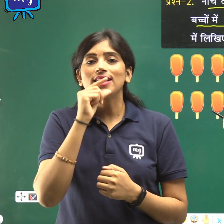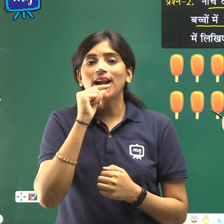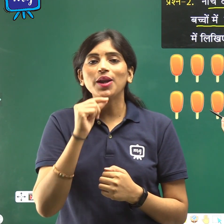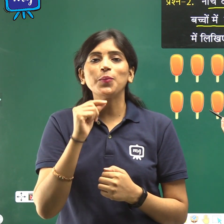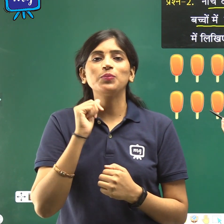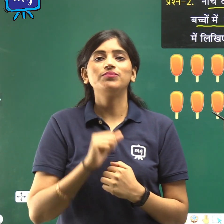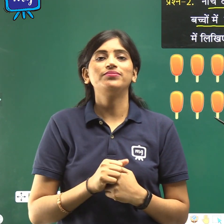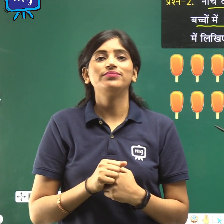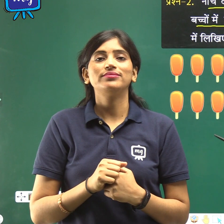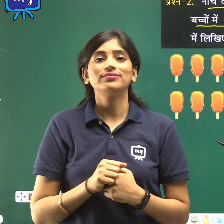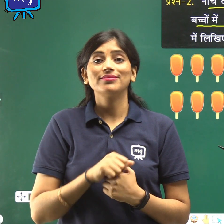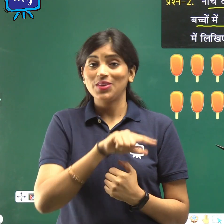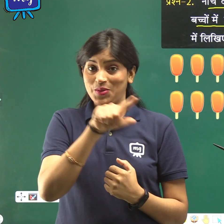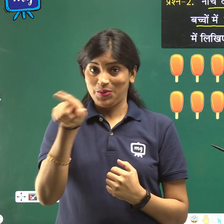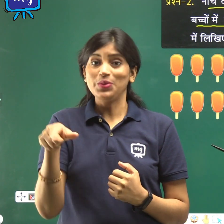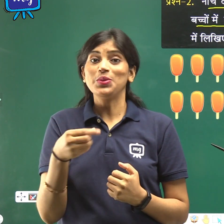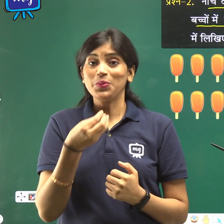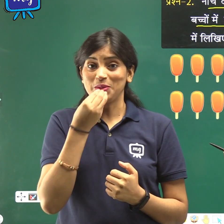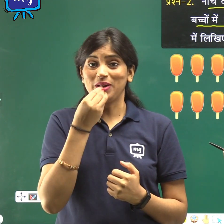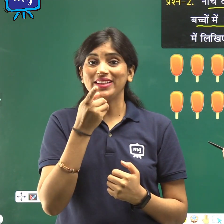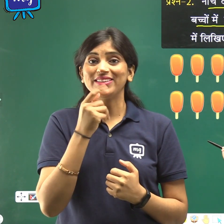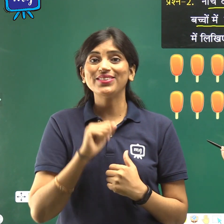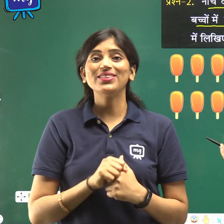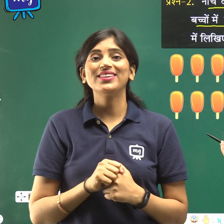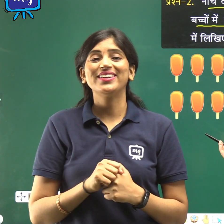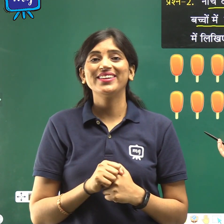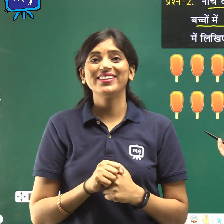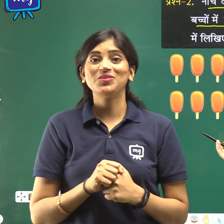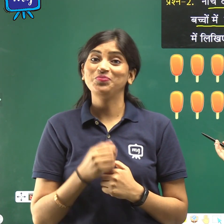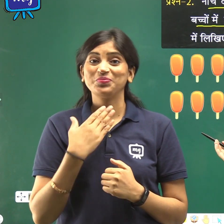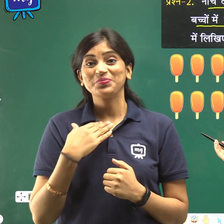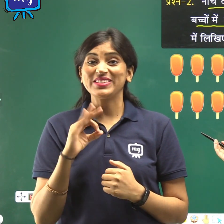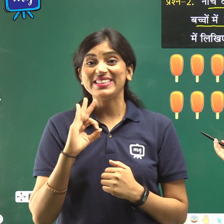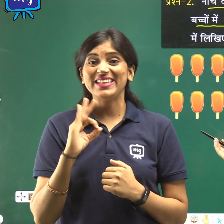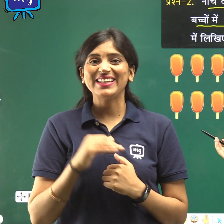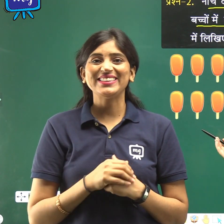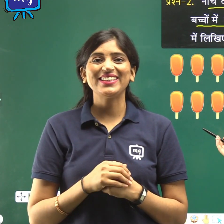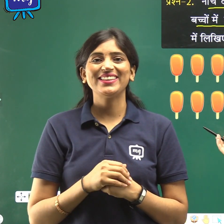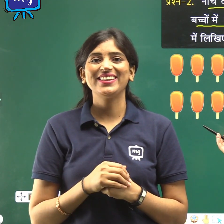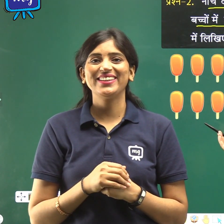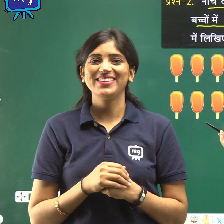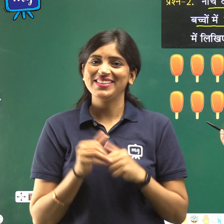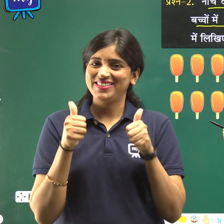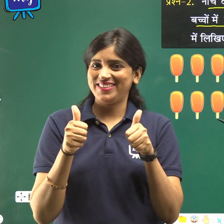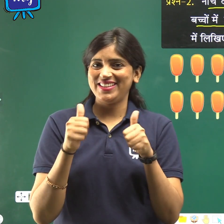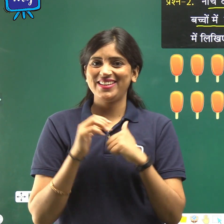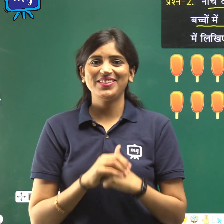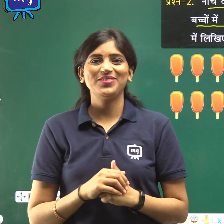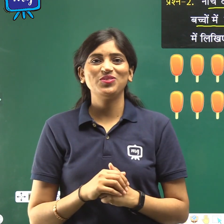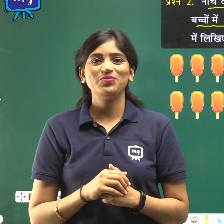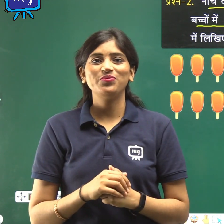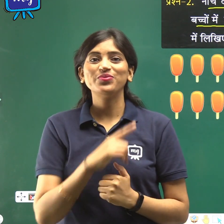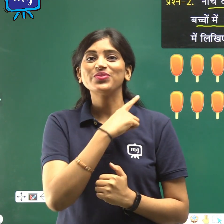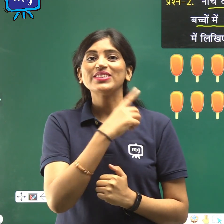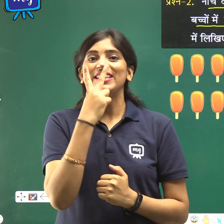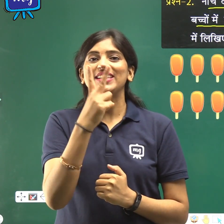आइसक्रीम। आप सब खाते हो? अच्छी लगती है? ठीक है। अब